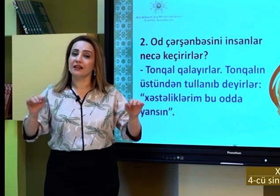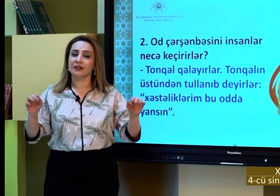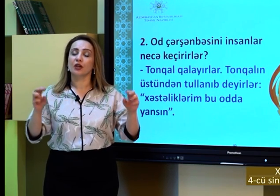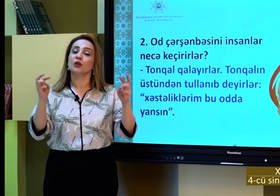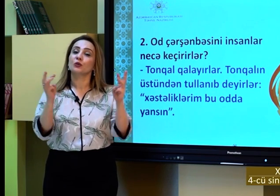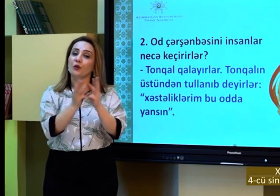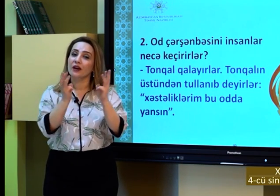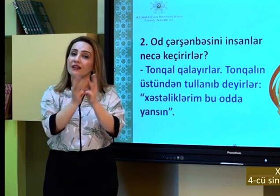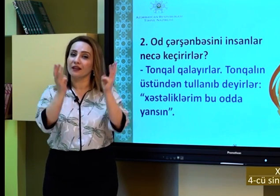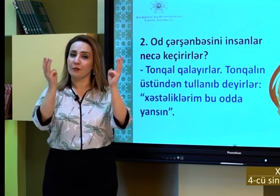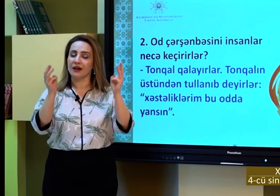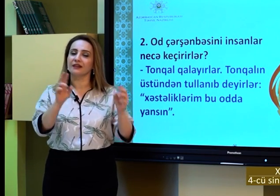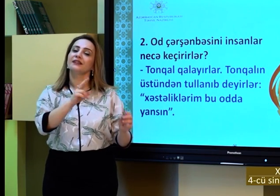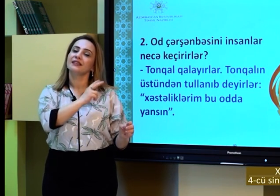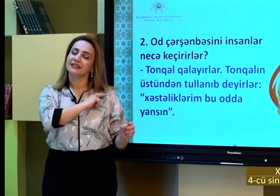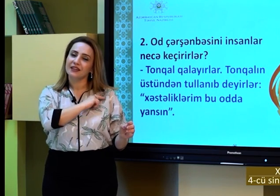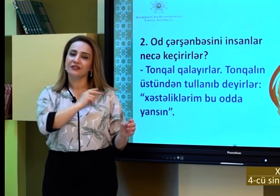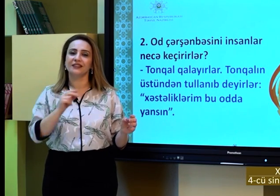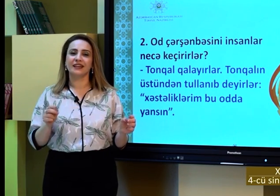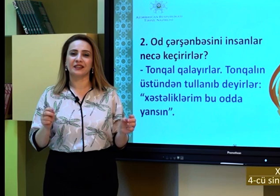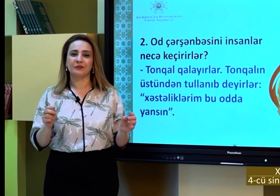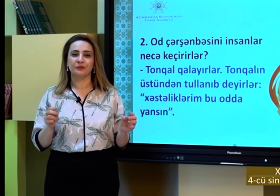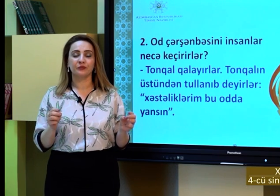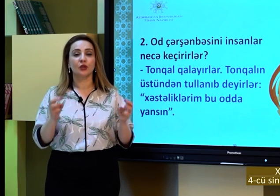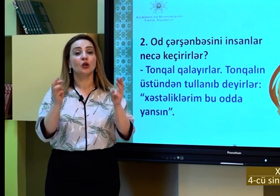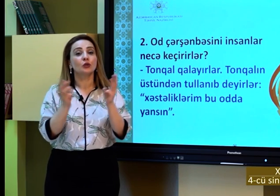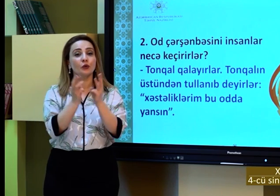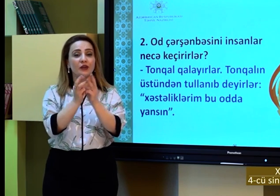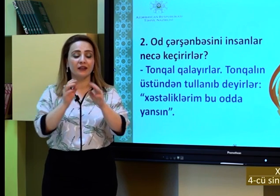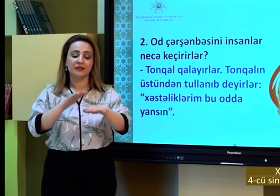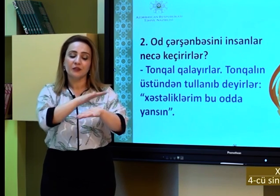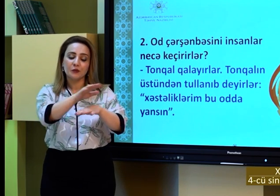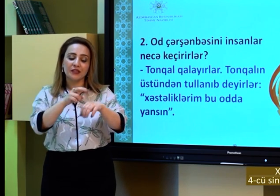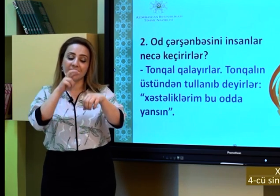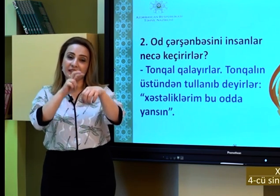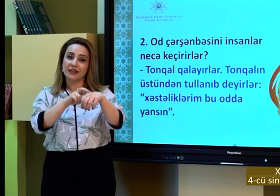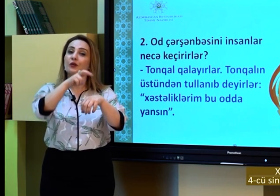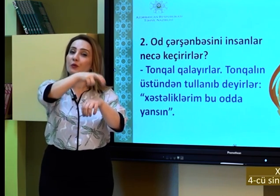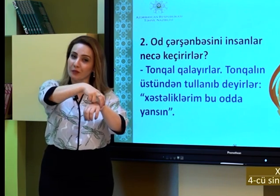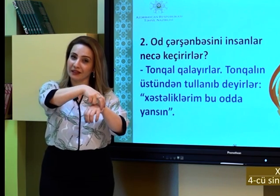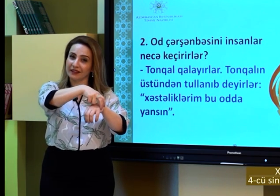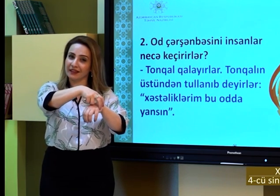uşaqlar tonqal qalamağı sevirlər. Tonqalın üzərindən